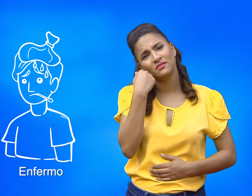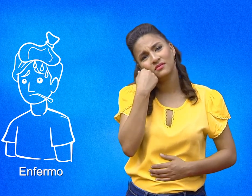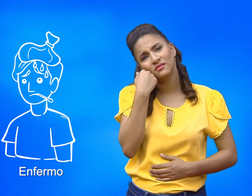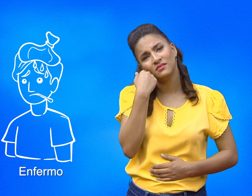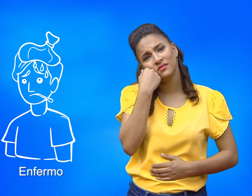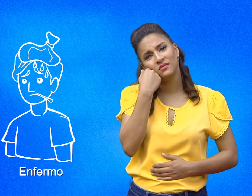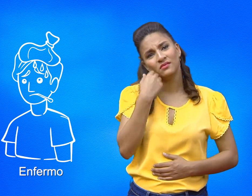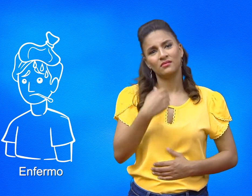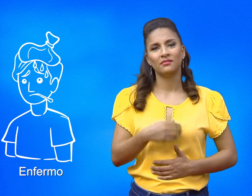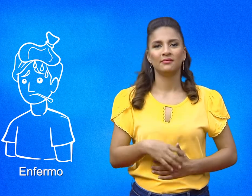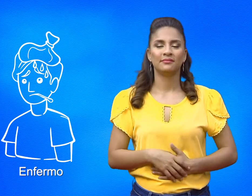enfermo